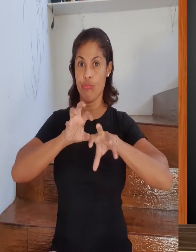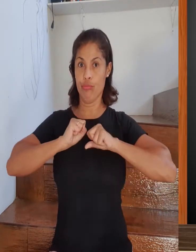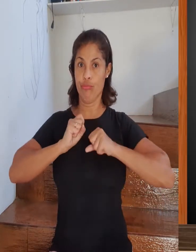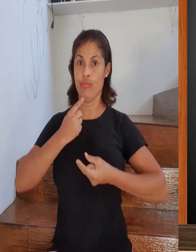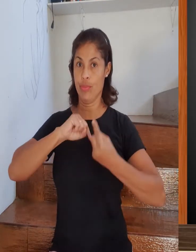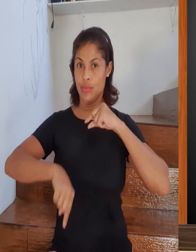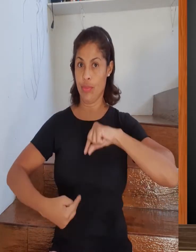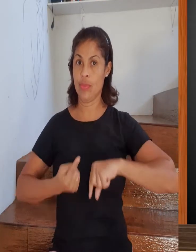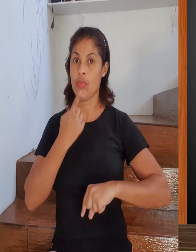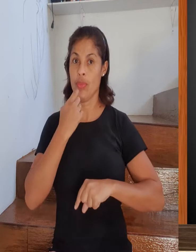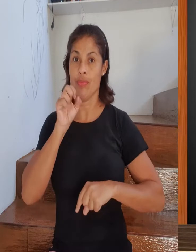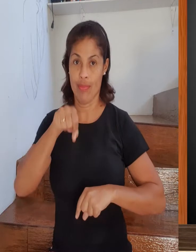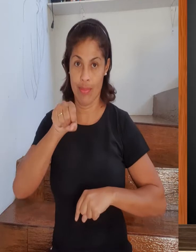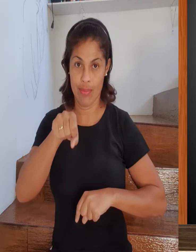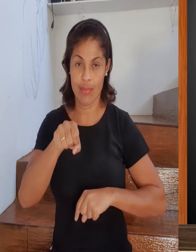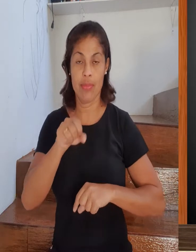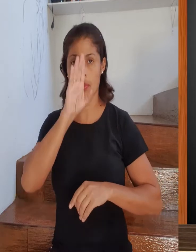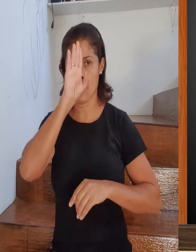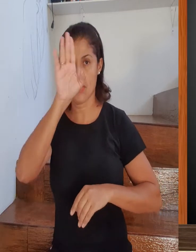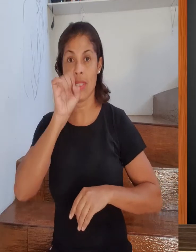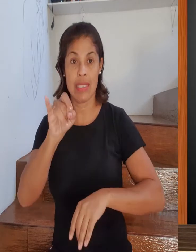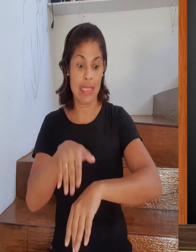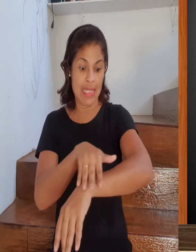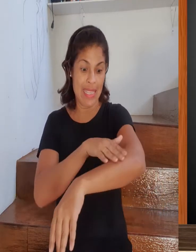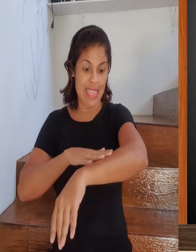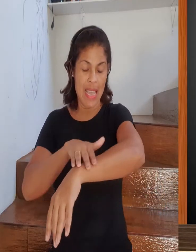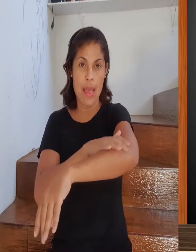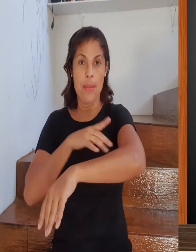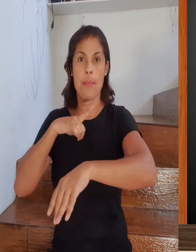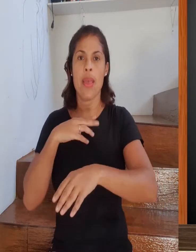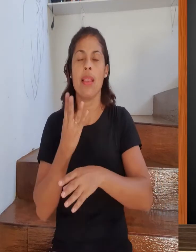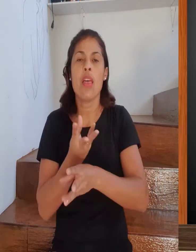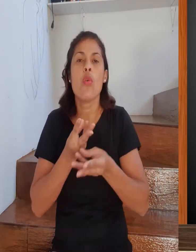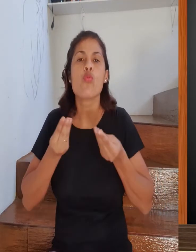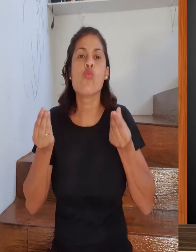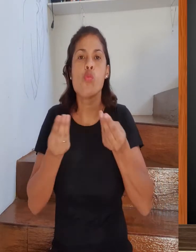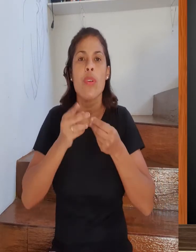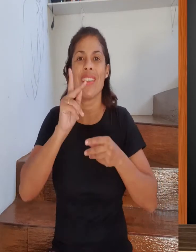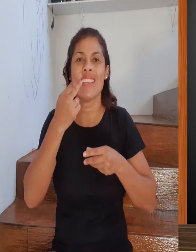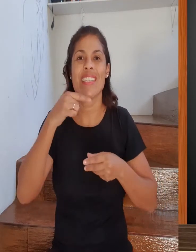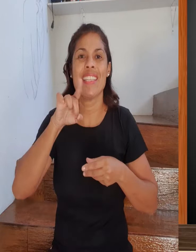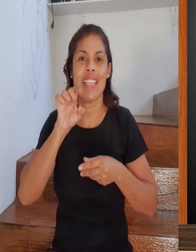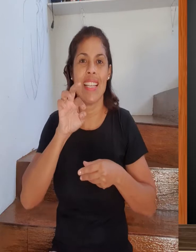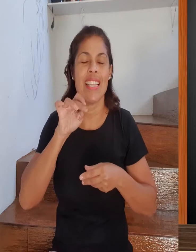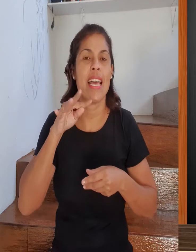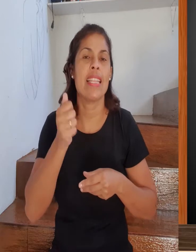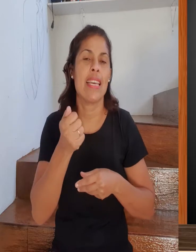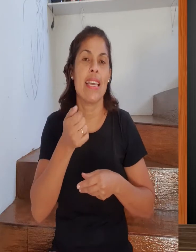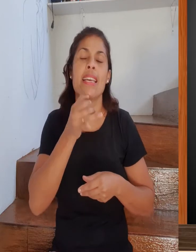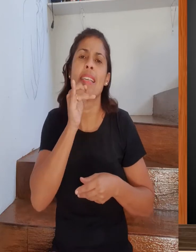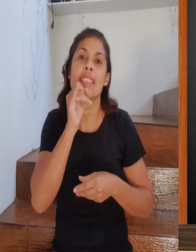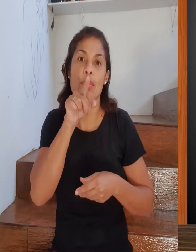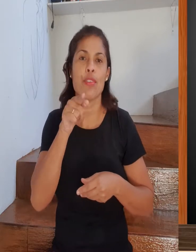uma ação sistêmica, principalmente quando a pele está muito hidratada. Sabe quando você fica